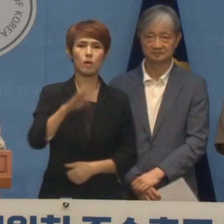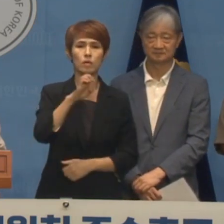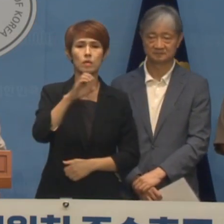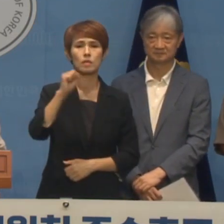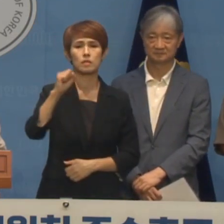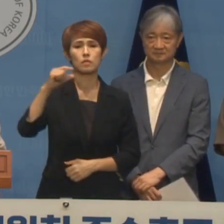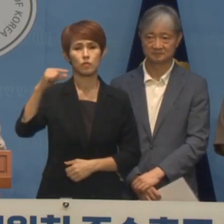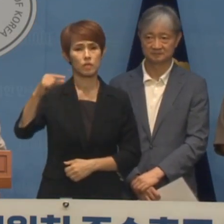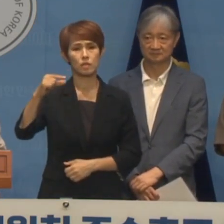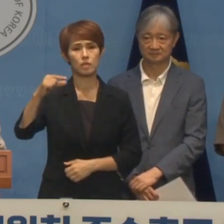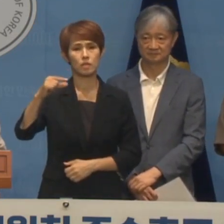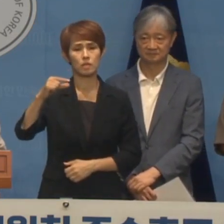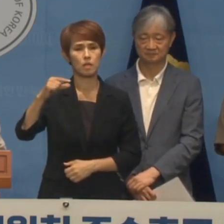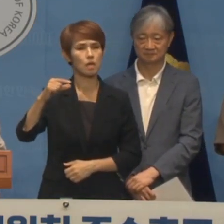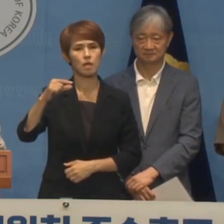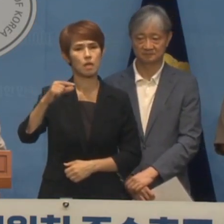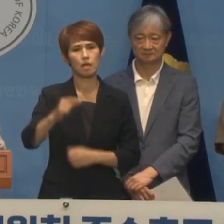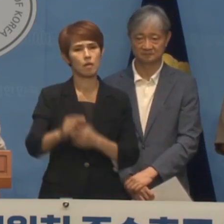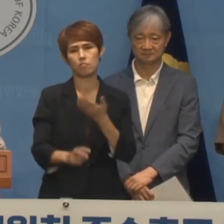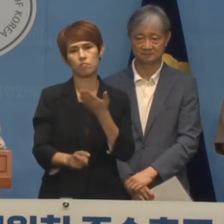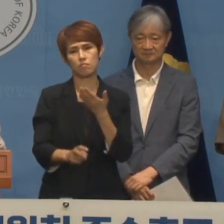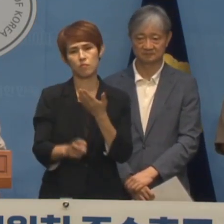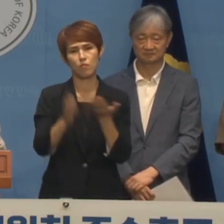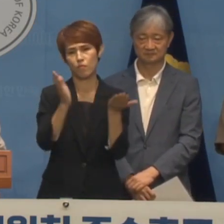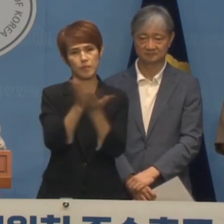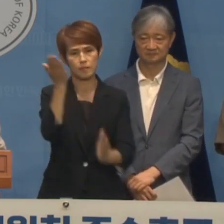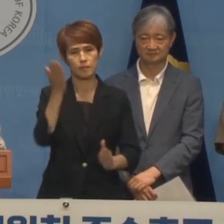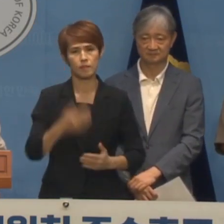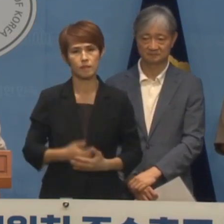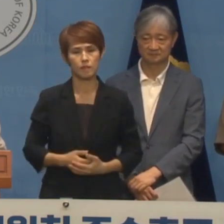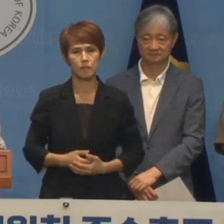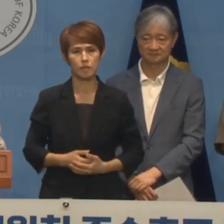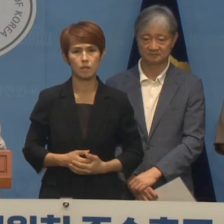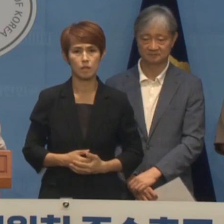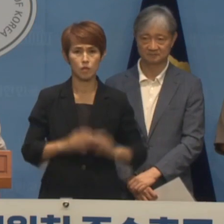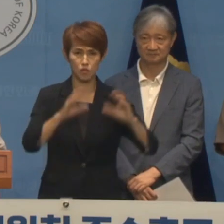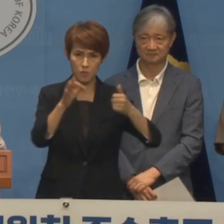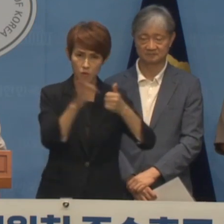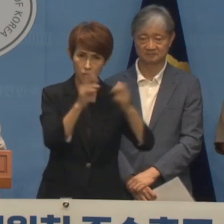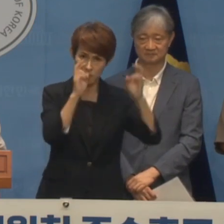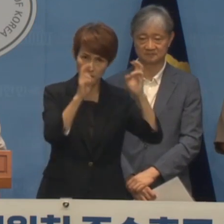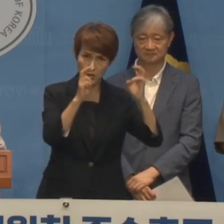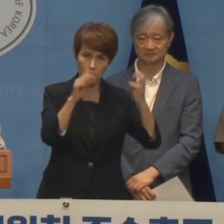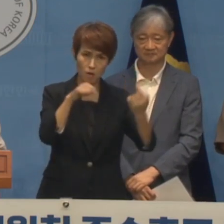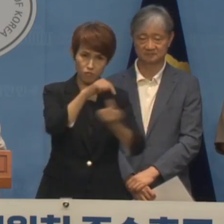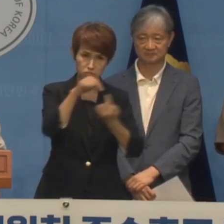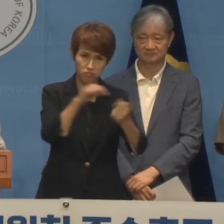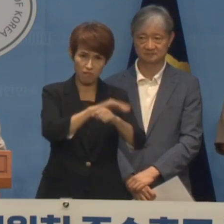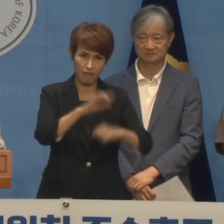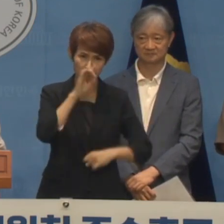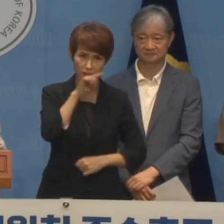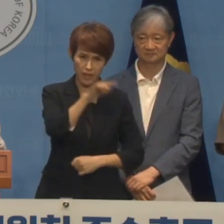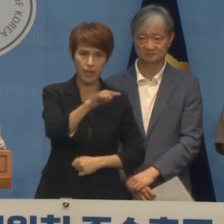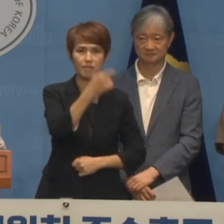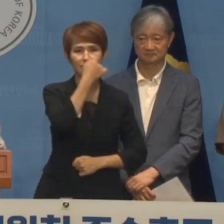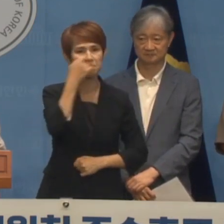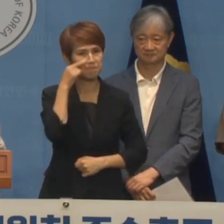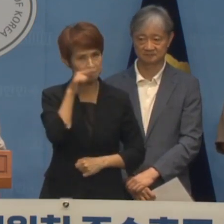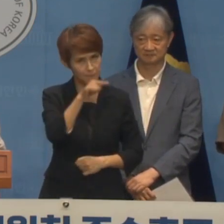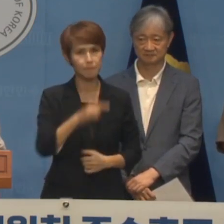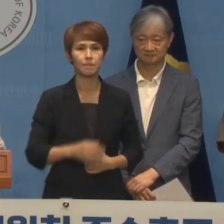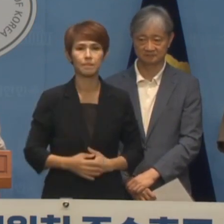책임투자 원칙에 명백히 상반되는 것으로 국민연금이 정상적으로 운영되지 않고 있음을 반증하는